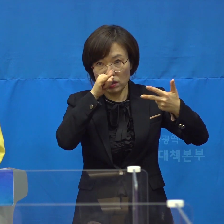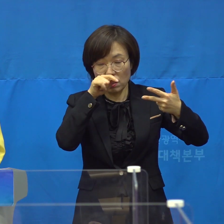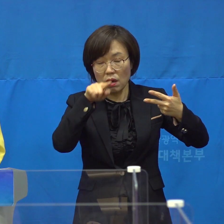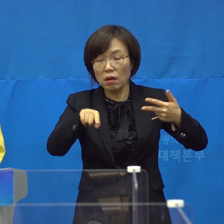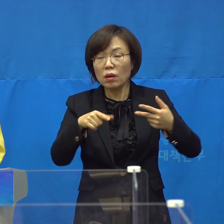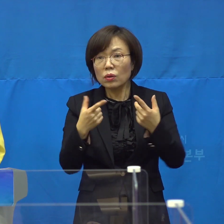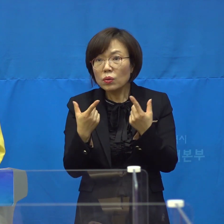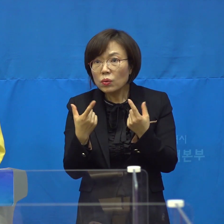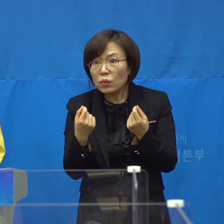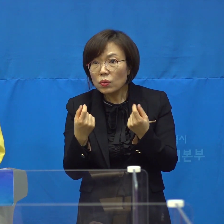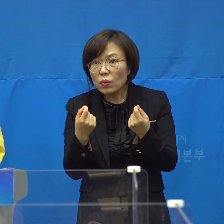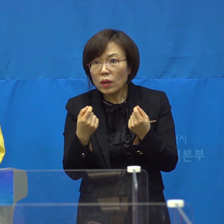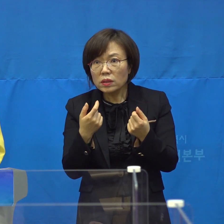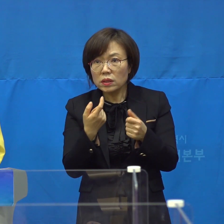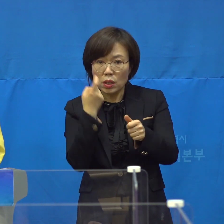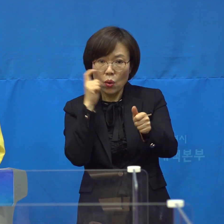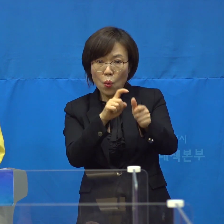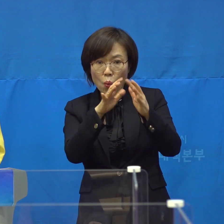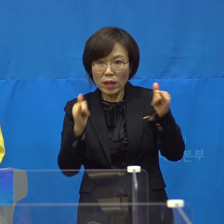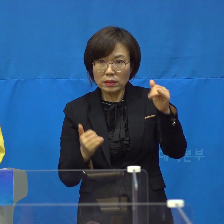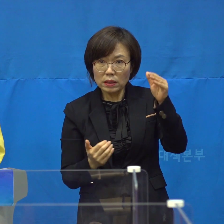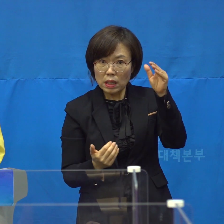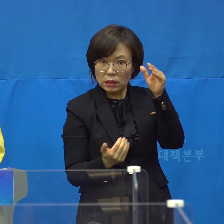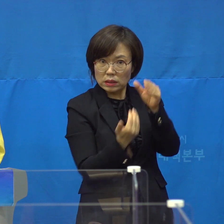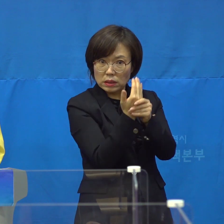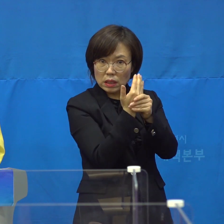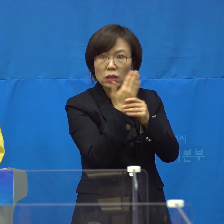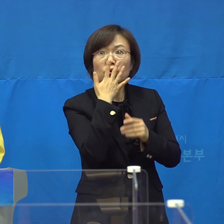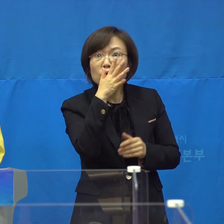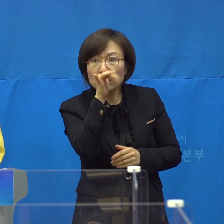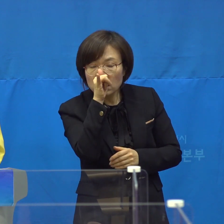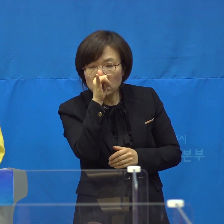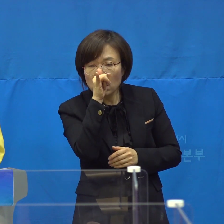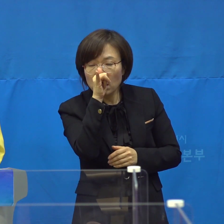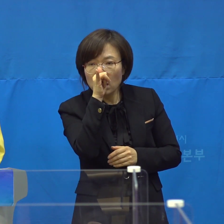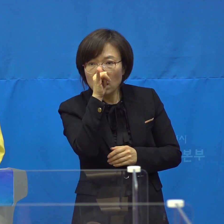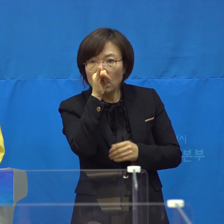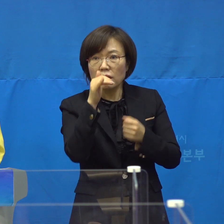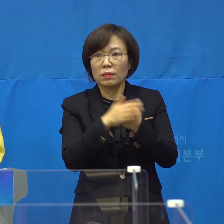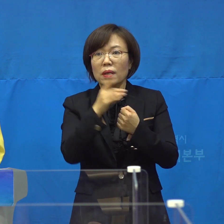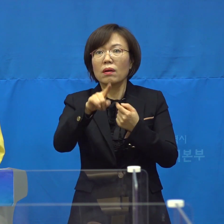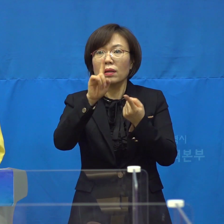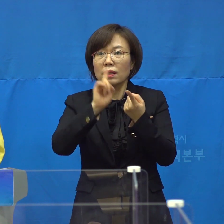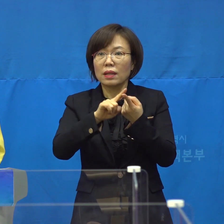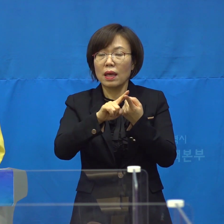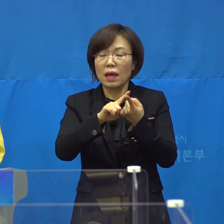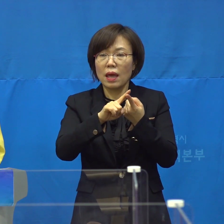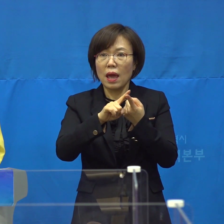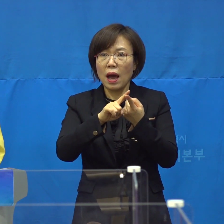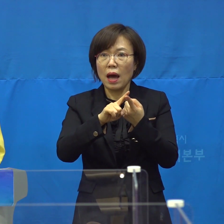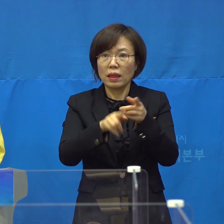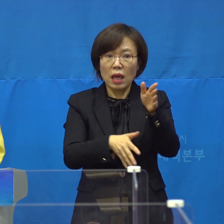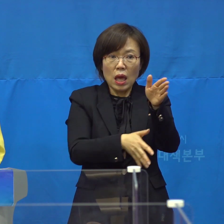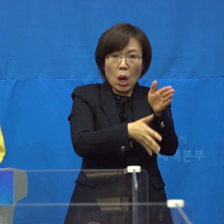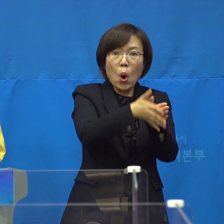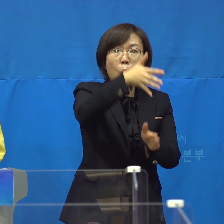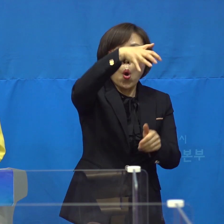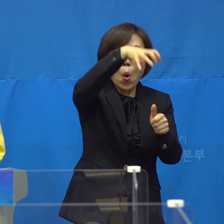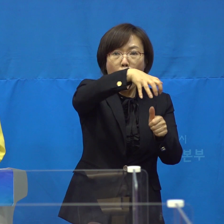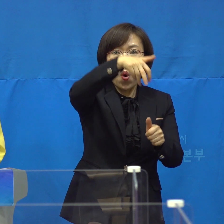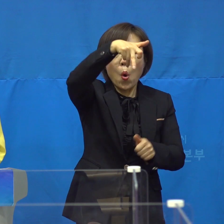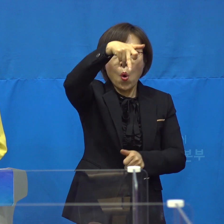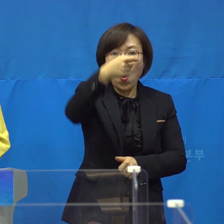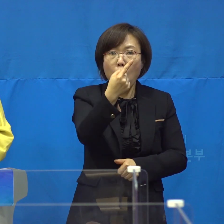앞으로도 이 같은 그 확진 사태가 발생하지 않을 있을 수 있는 만큼 거기에 대한 대응책 코호트 조치 이외에